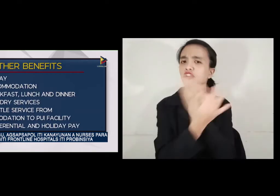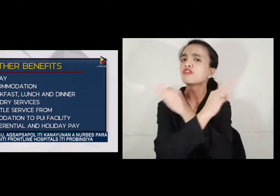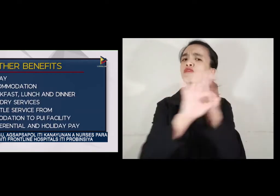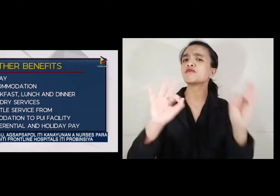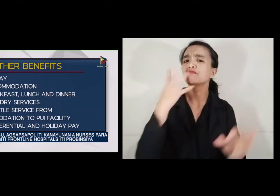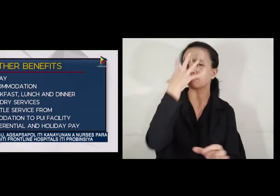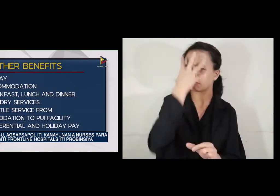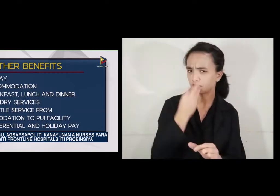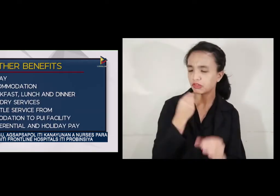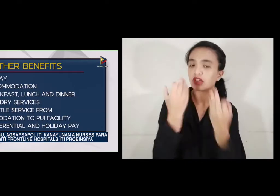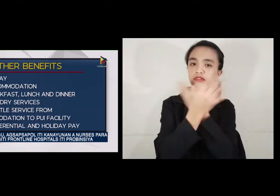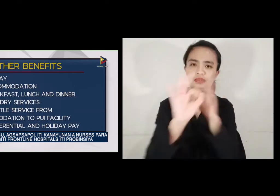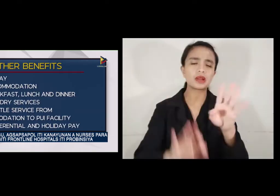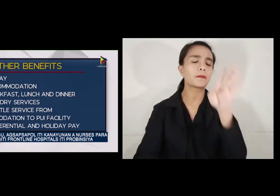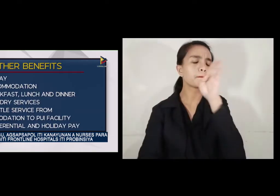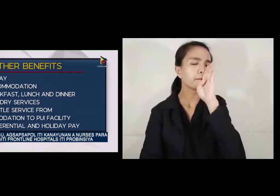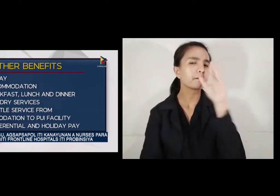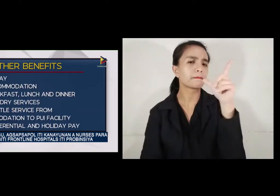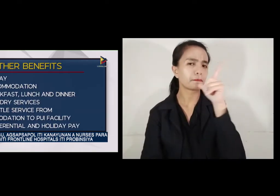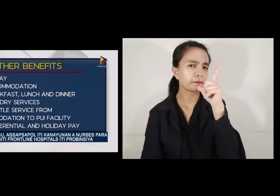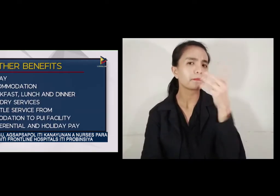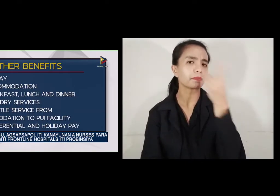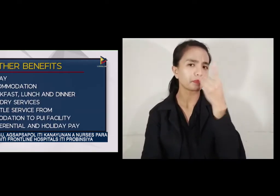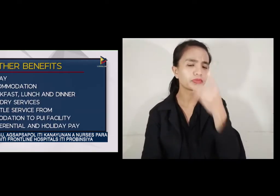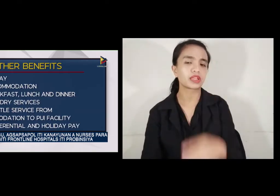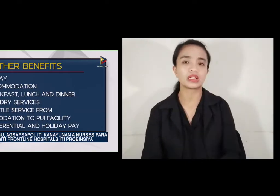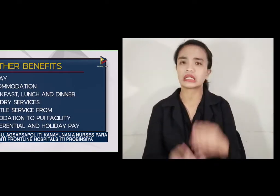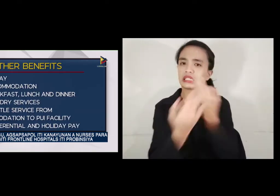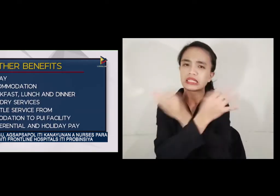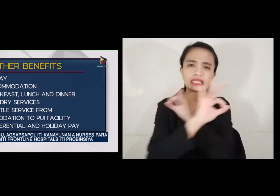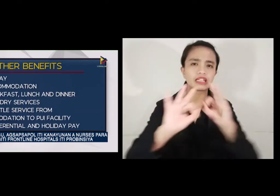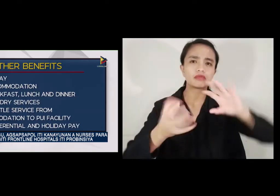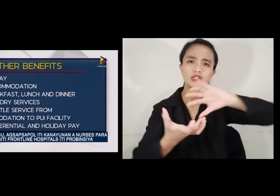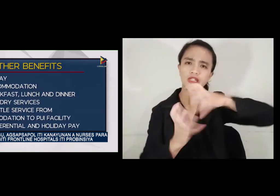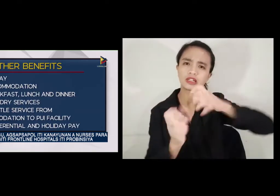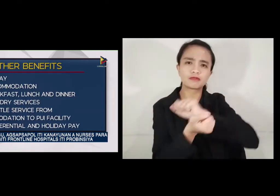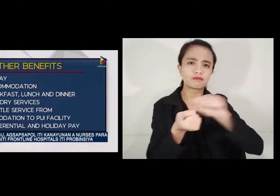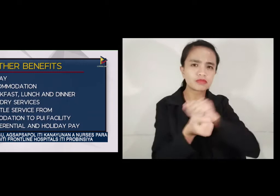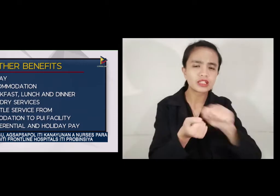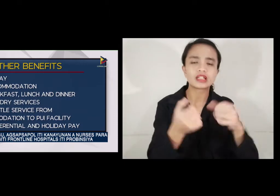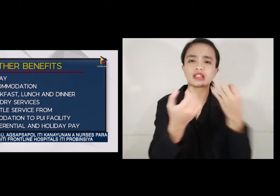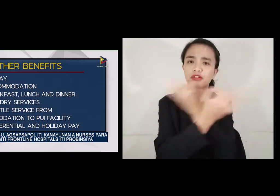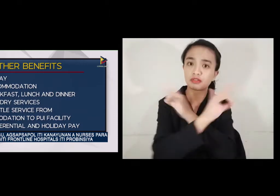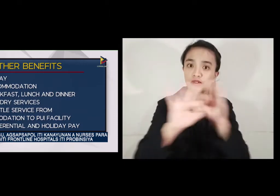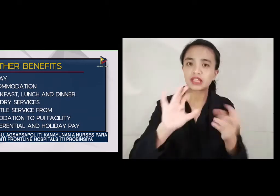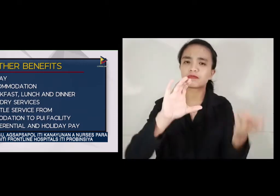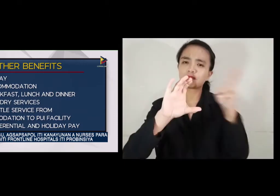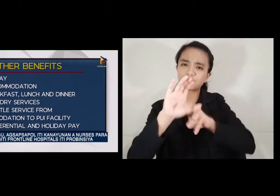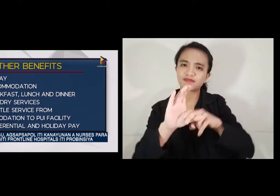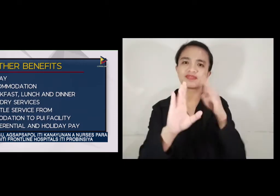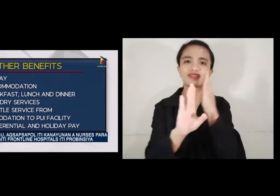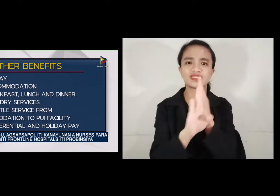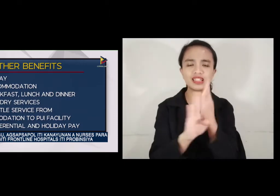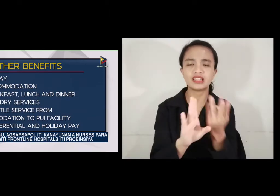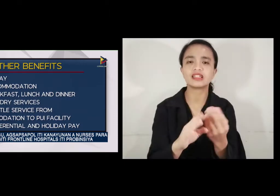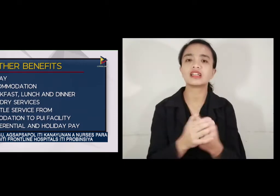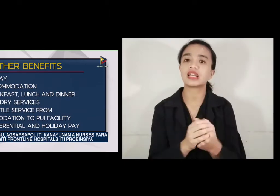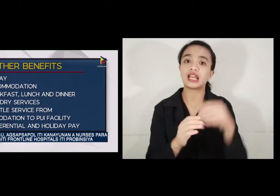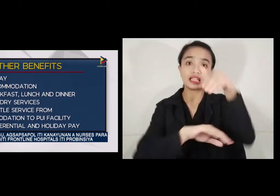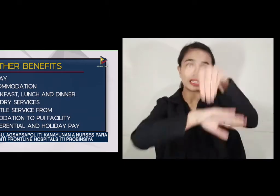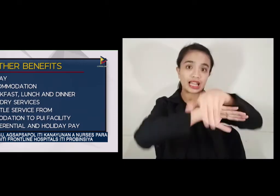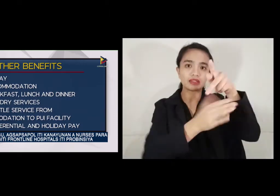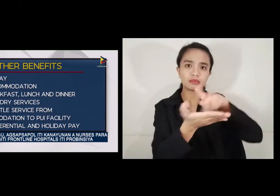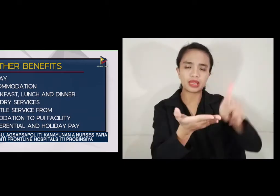free accommodation, free breakfast, lunch, kan dinner, libre a laundry services, libre nga shuttle service, kan